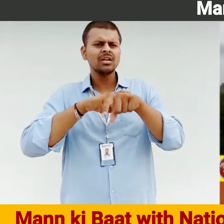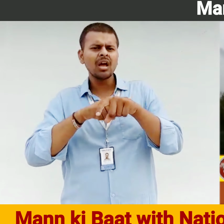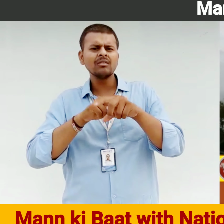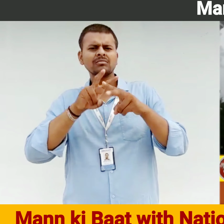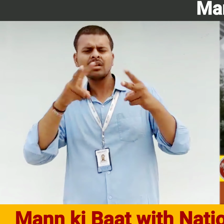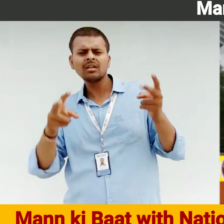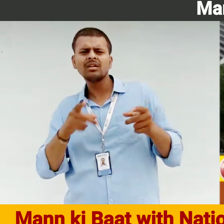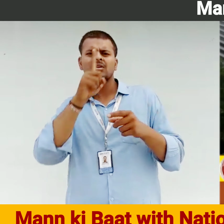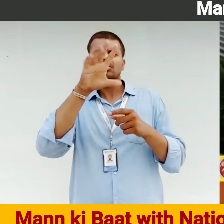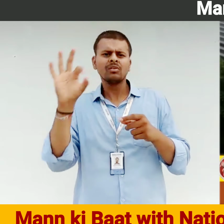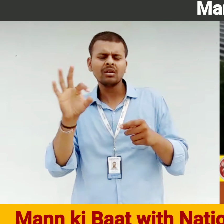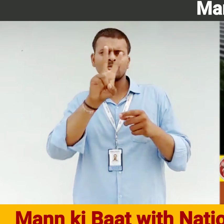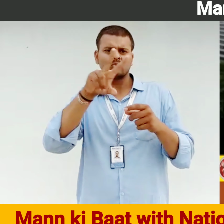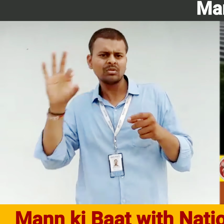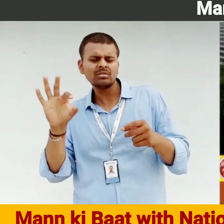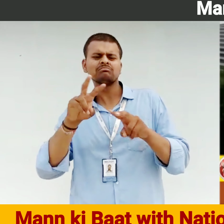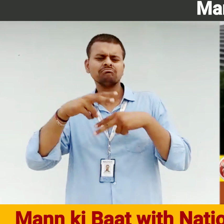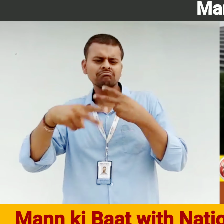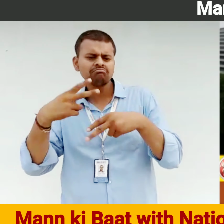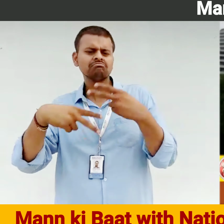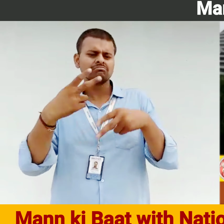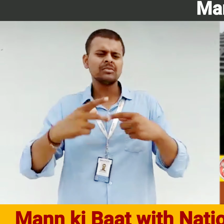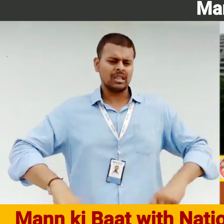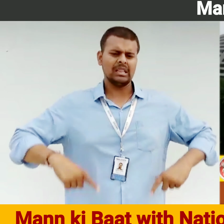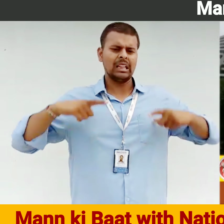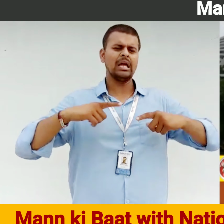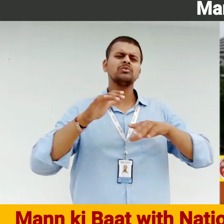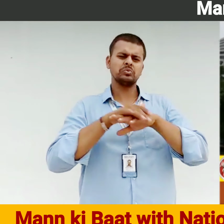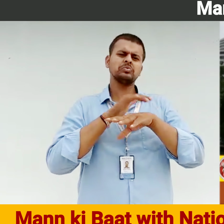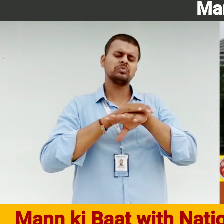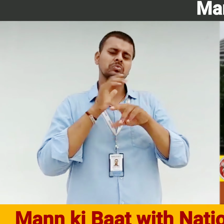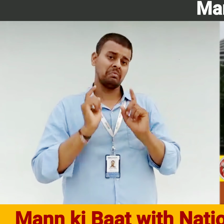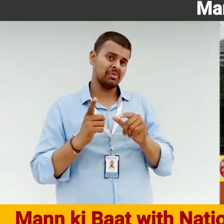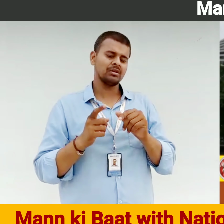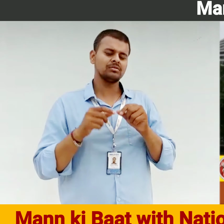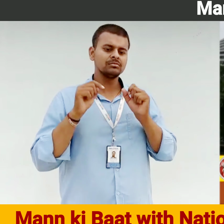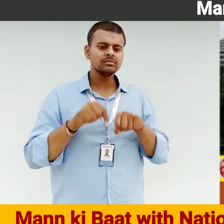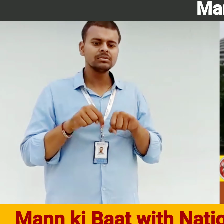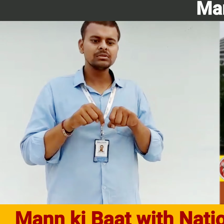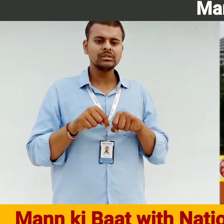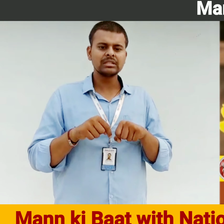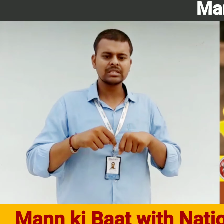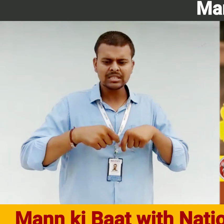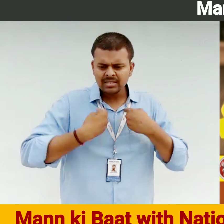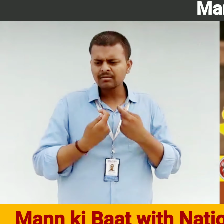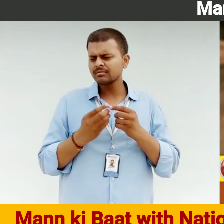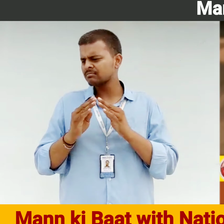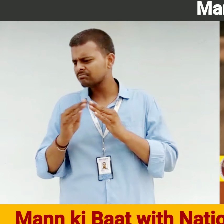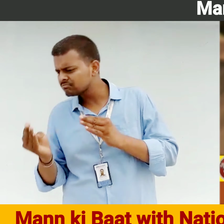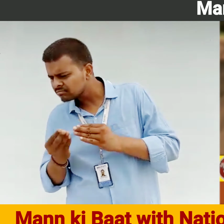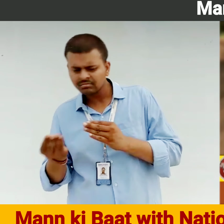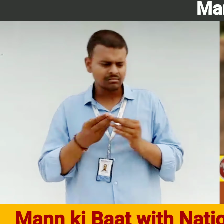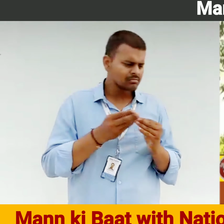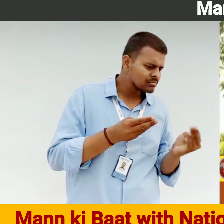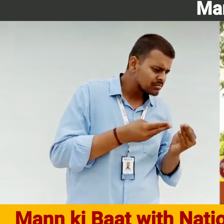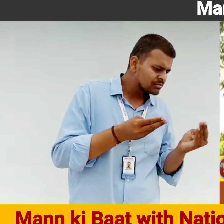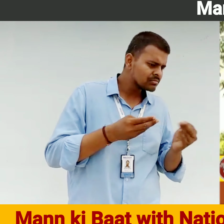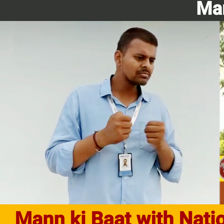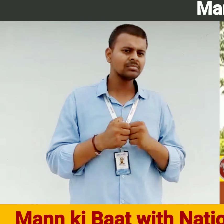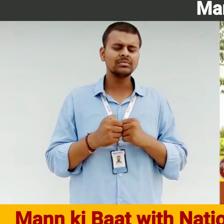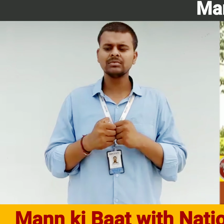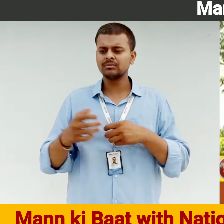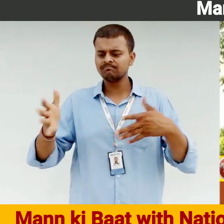हुई है, लेकिन इससे हमें अपने आसपास प्रकृति की समृद्ध विविधता को, जैव विविधता को करीब